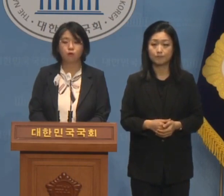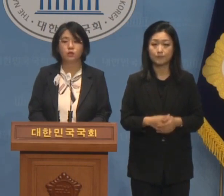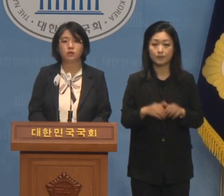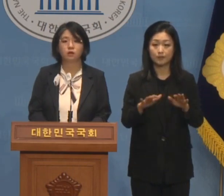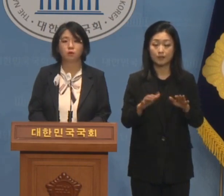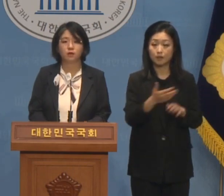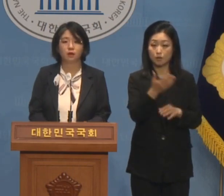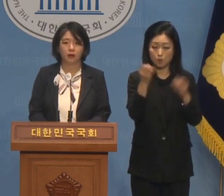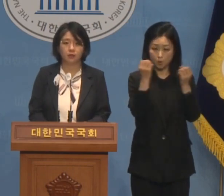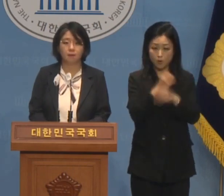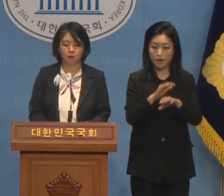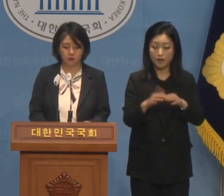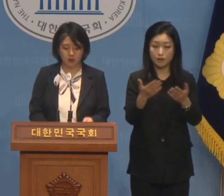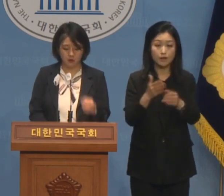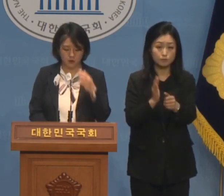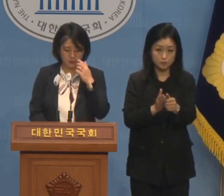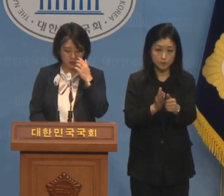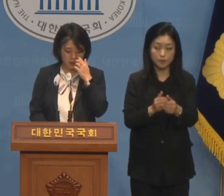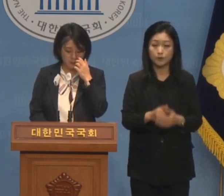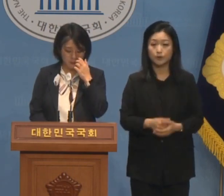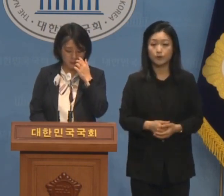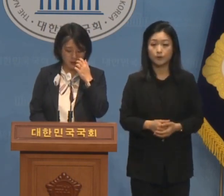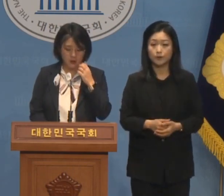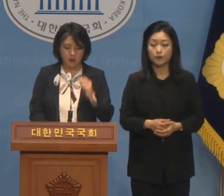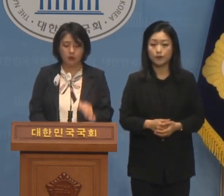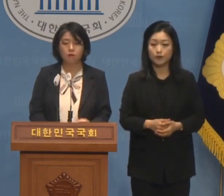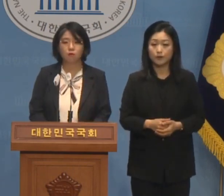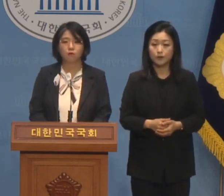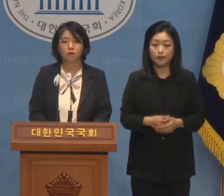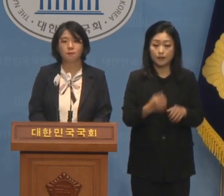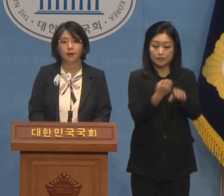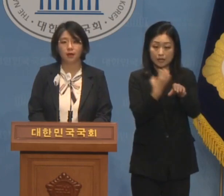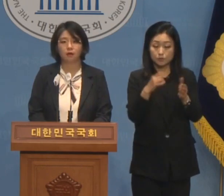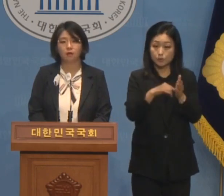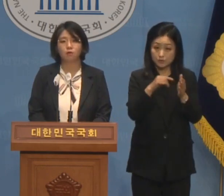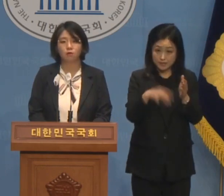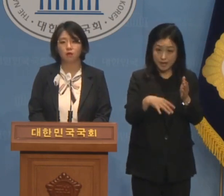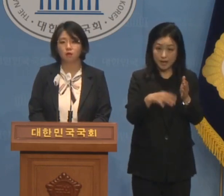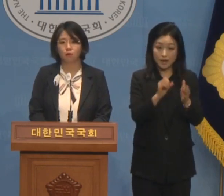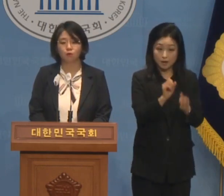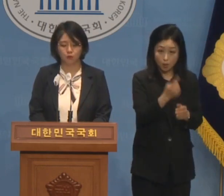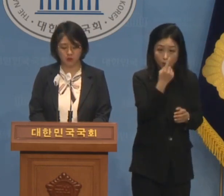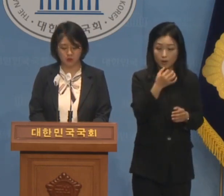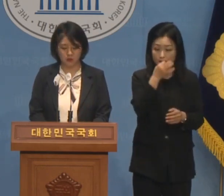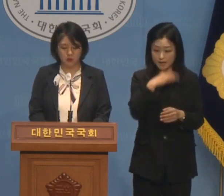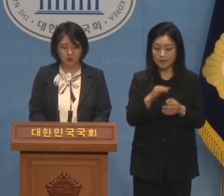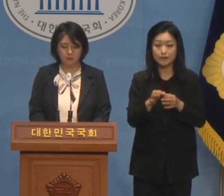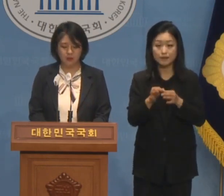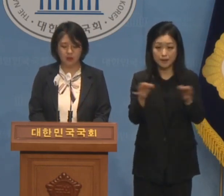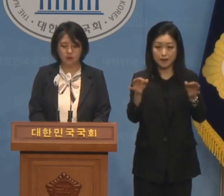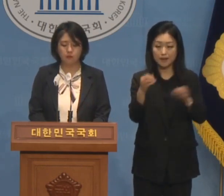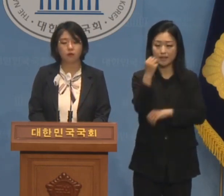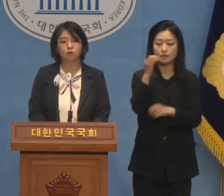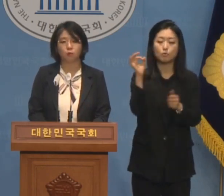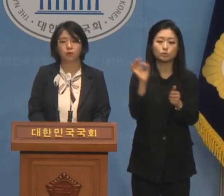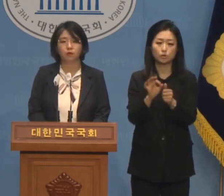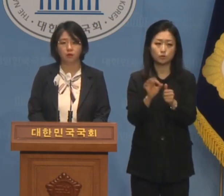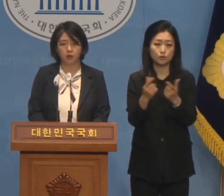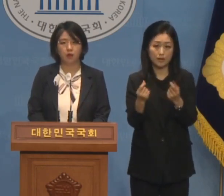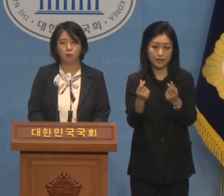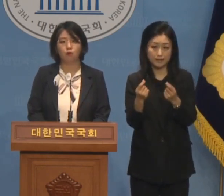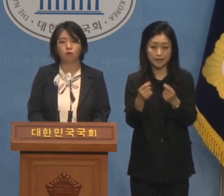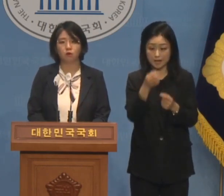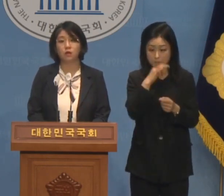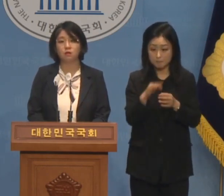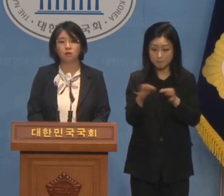오해를 불식시키고자 다시 한번 강조합니다. 탄소세 배당, 탄소세 기본소득은 그 배당 금액을 높이는